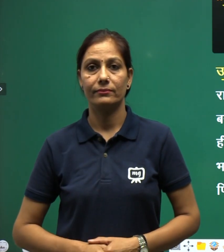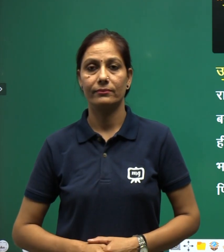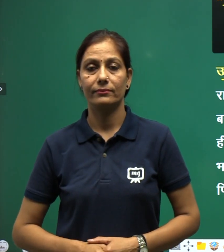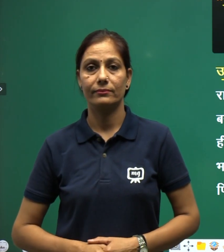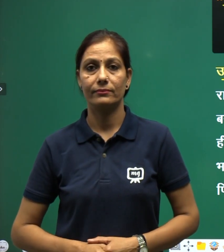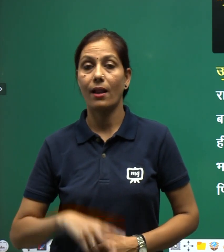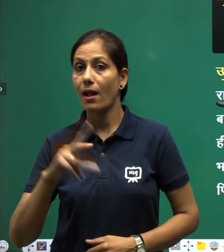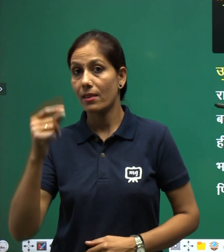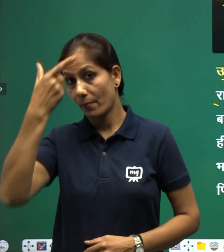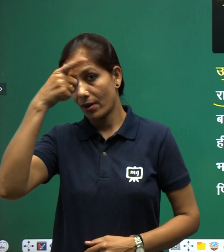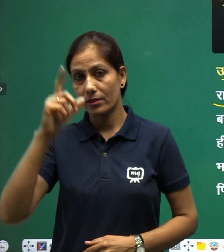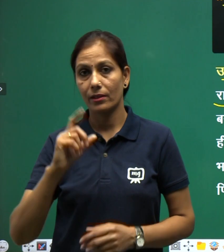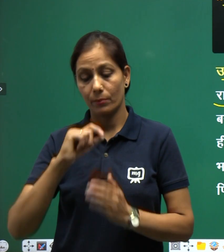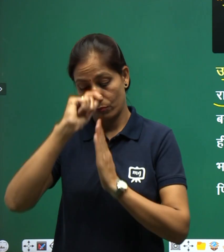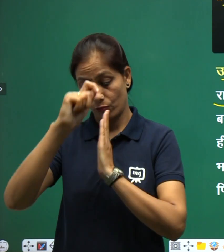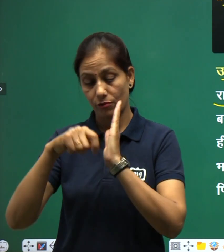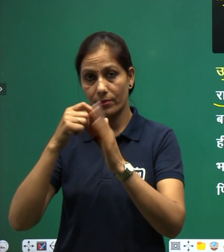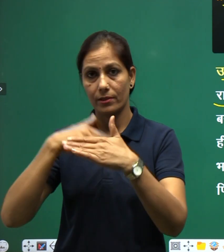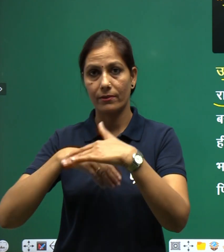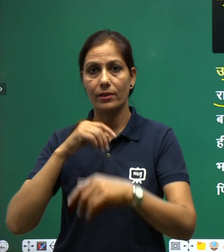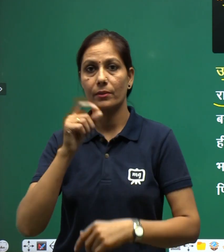राज कपूर ने